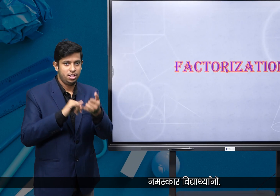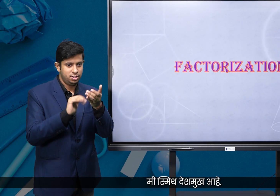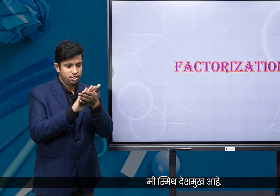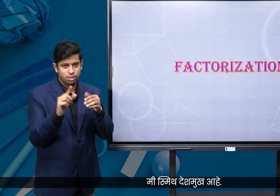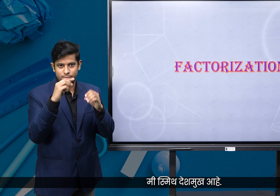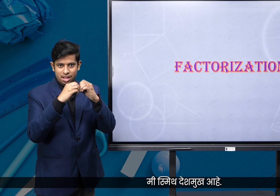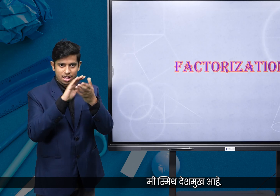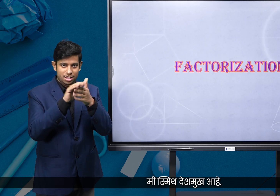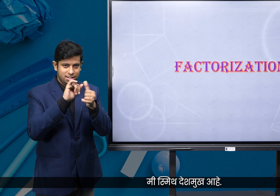मी स्मिता देशमुख आहे.